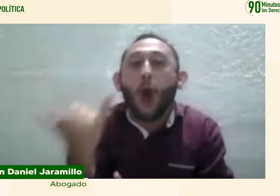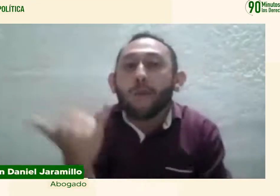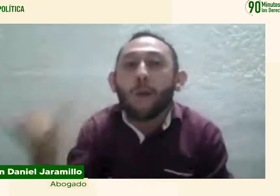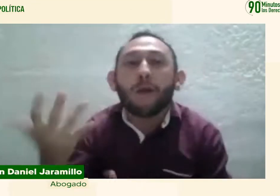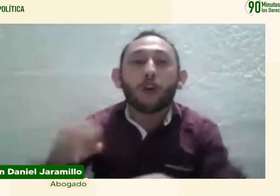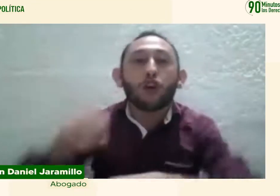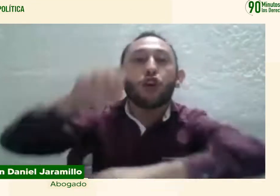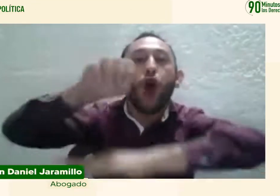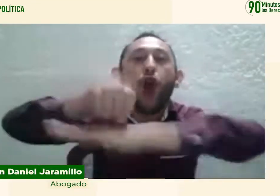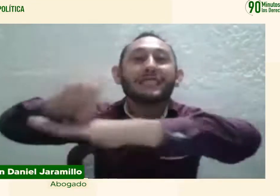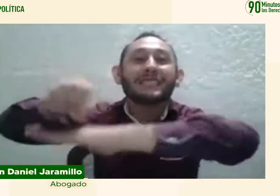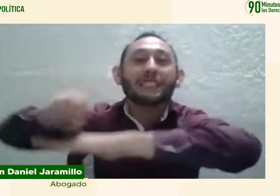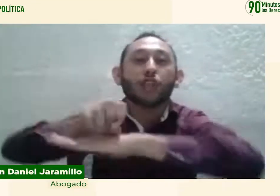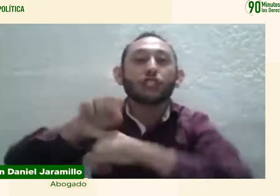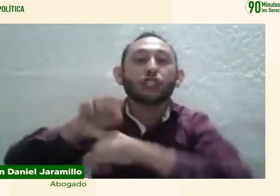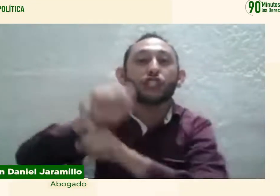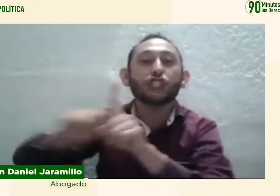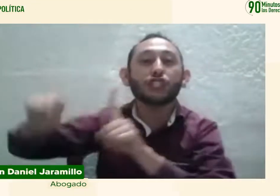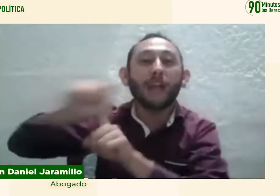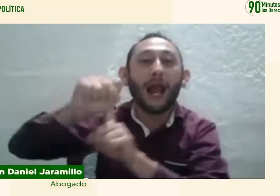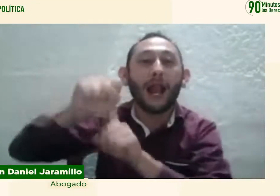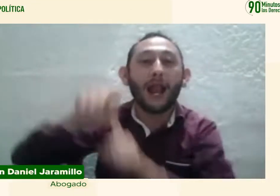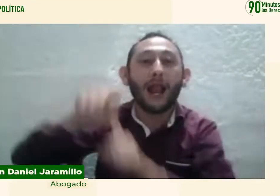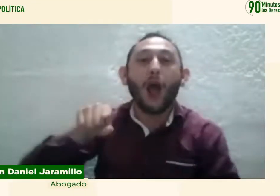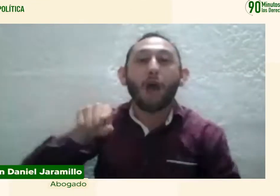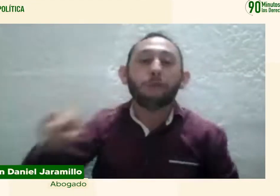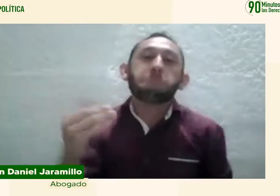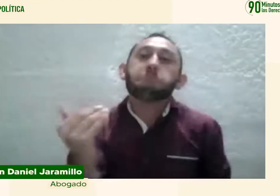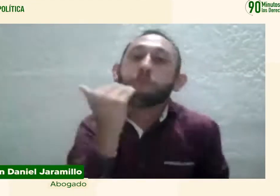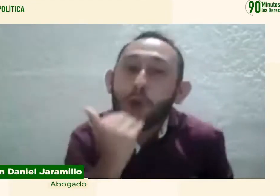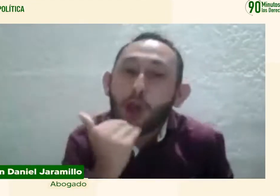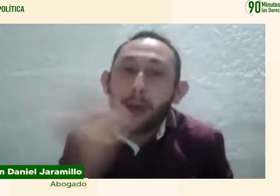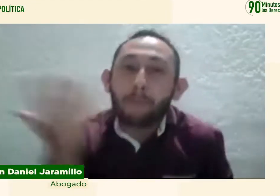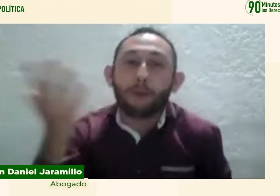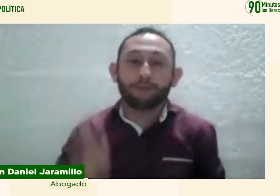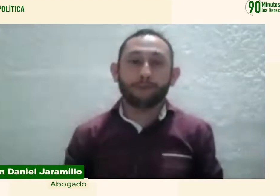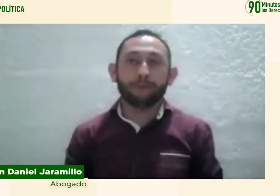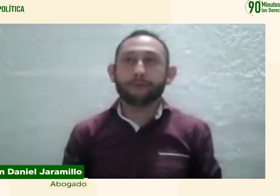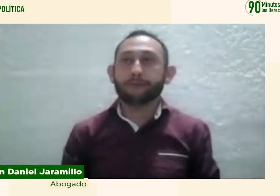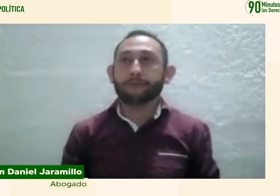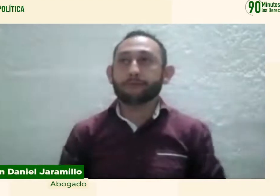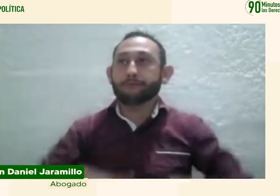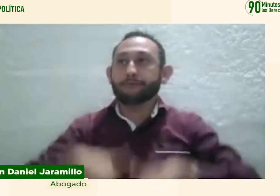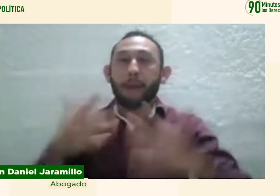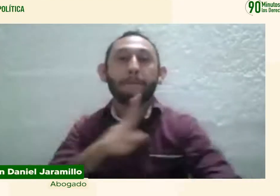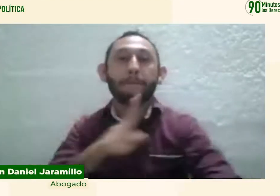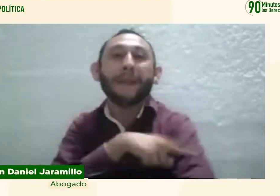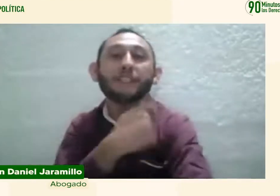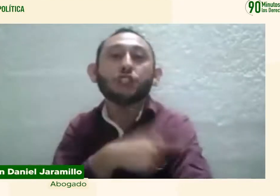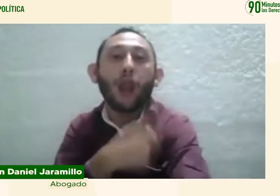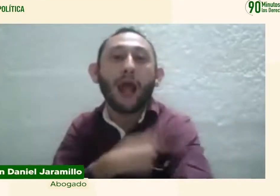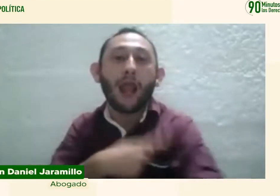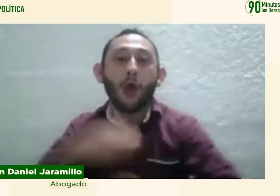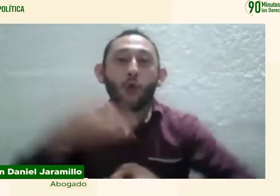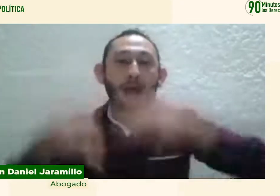habla de un estado libre que dentro de cada organización por ejemplo si tenemos una organización social encontramos